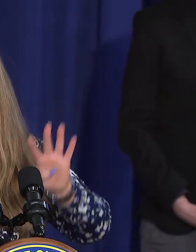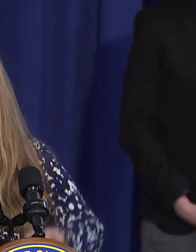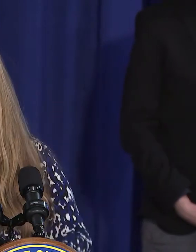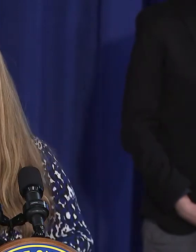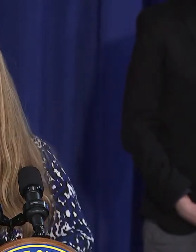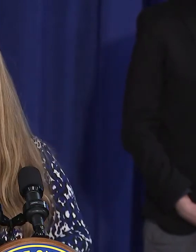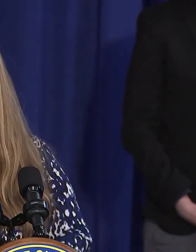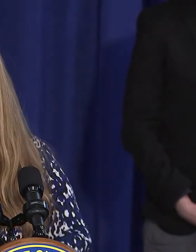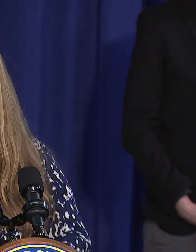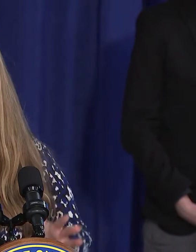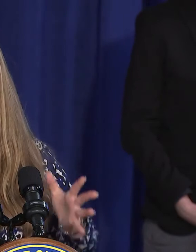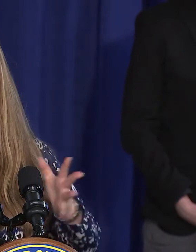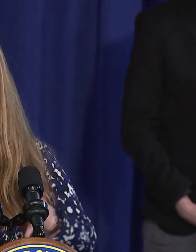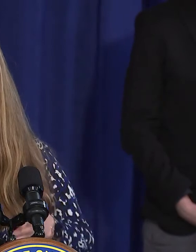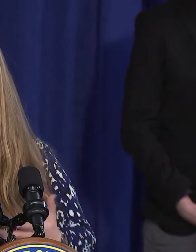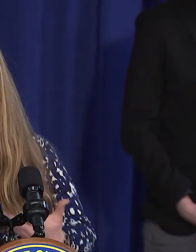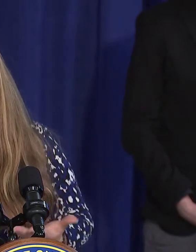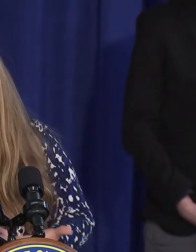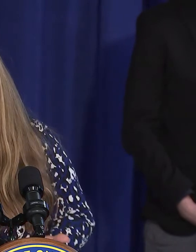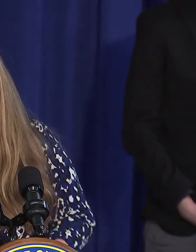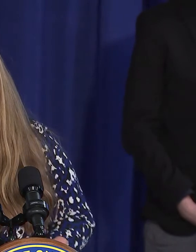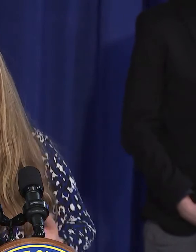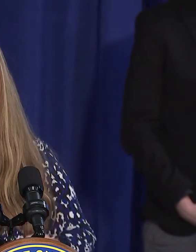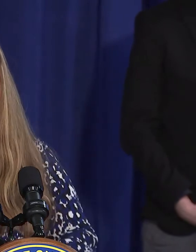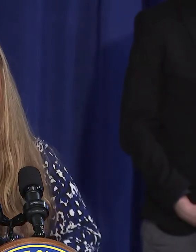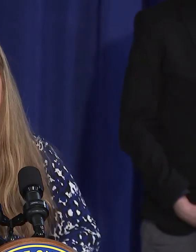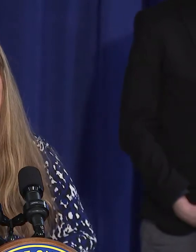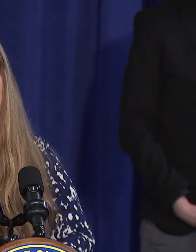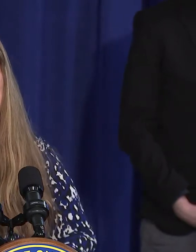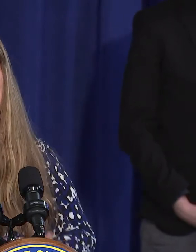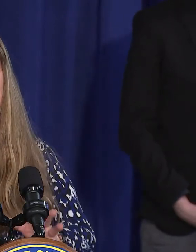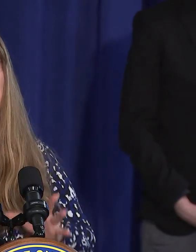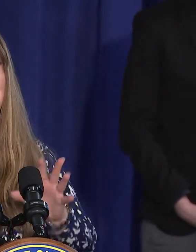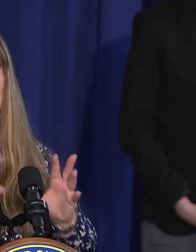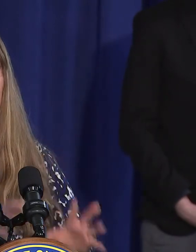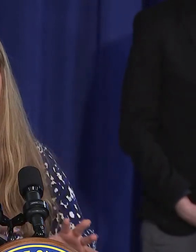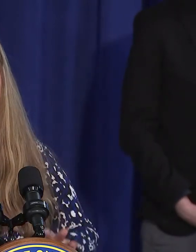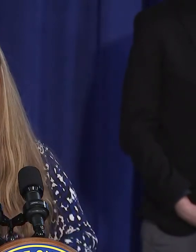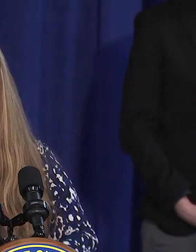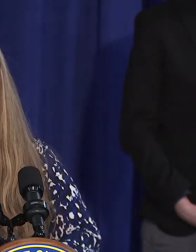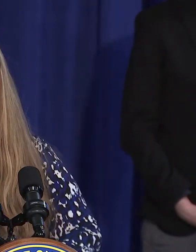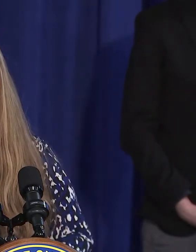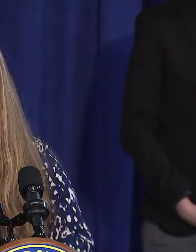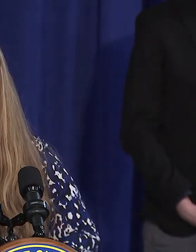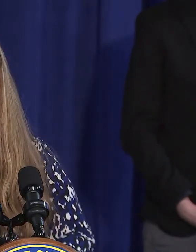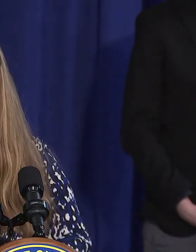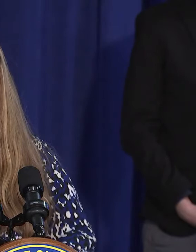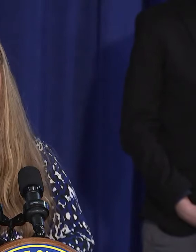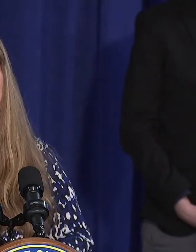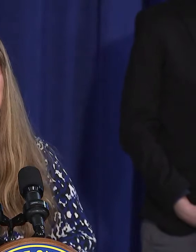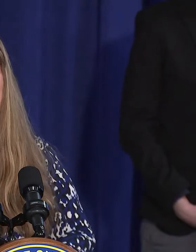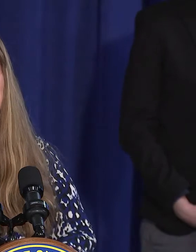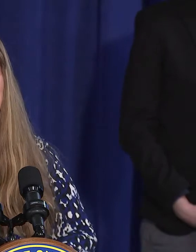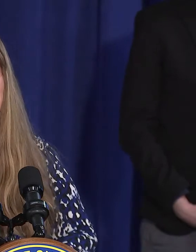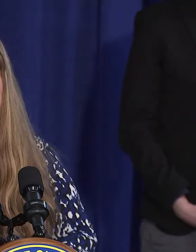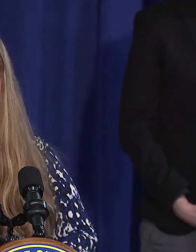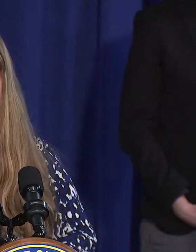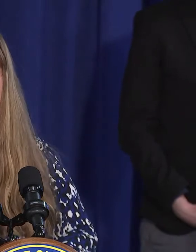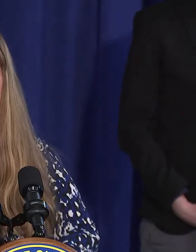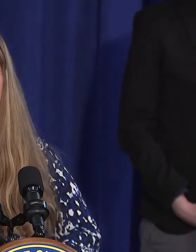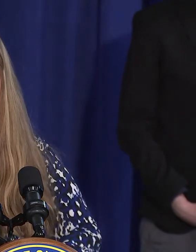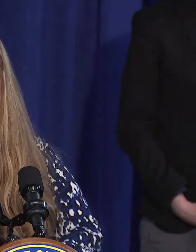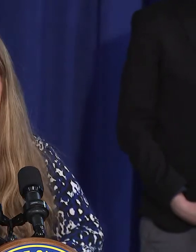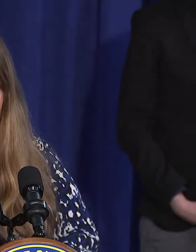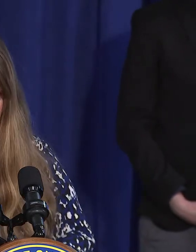4 días para economizar fondos por la baja en la demanda y para asegurar que estos servicios fundamentales se